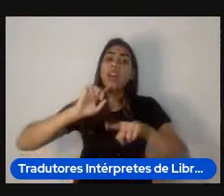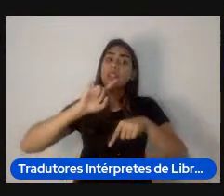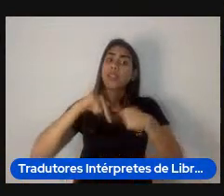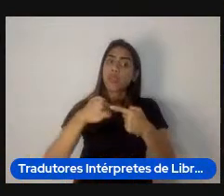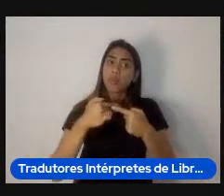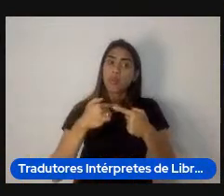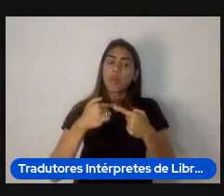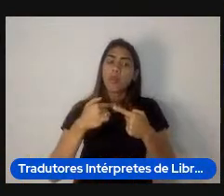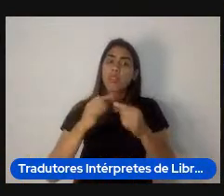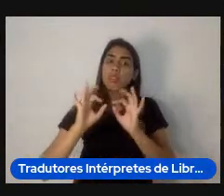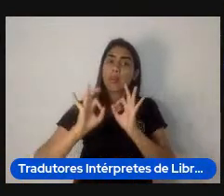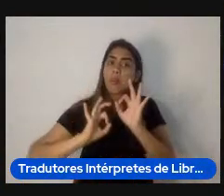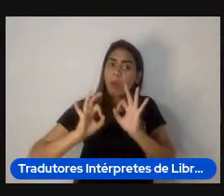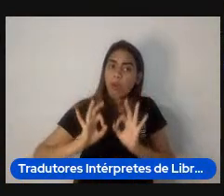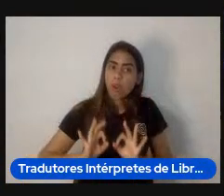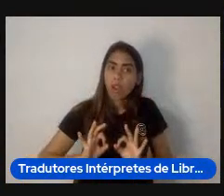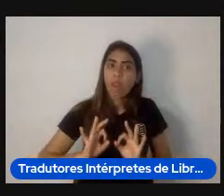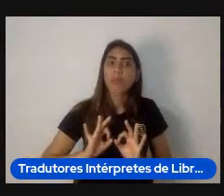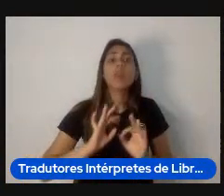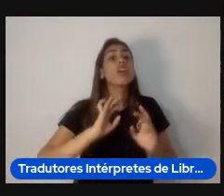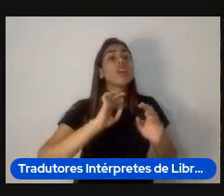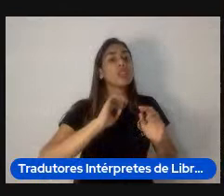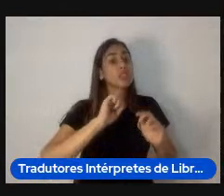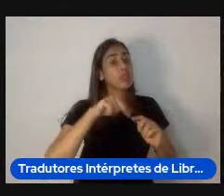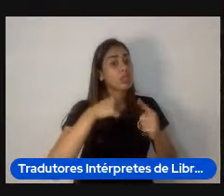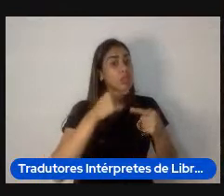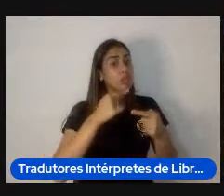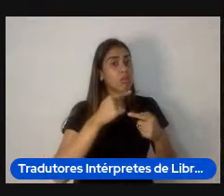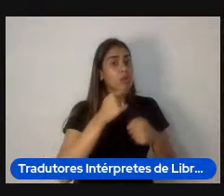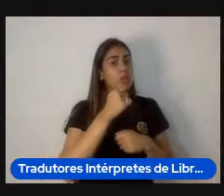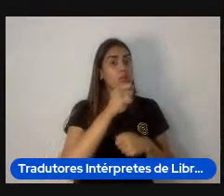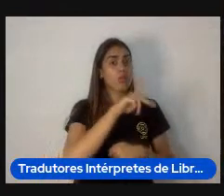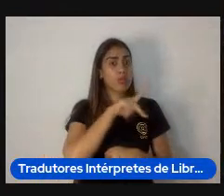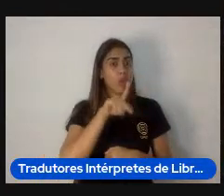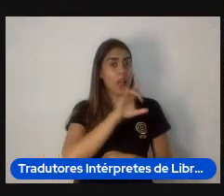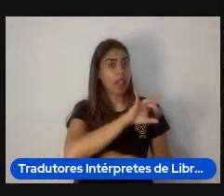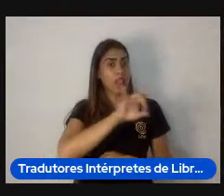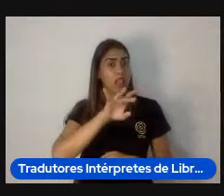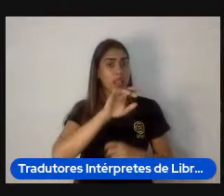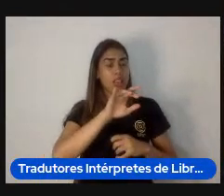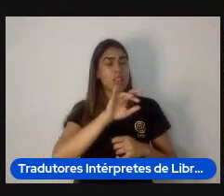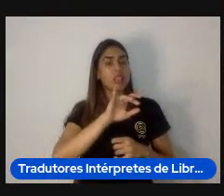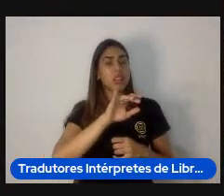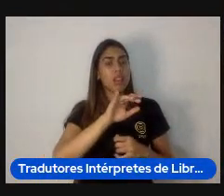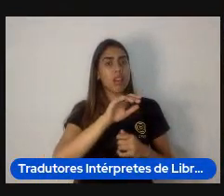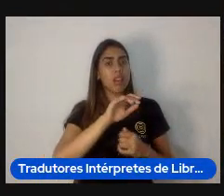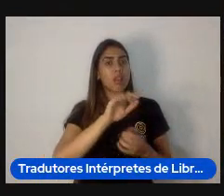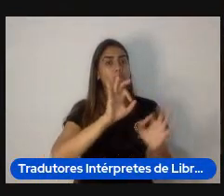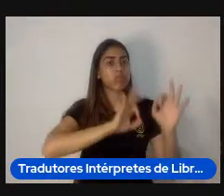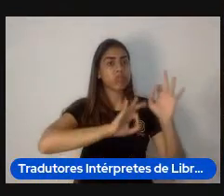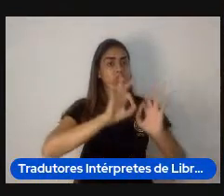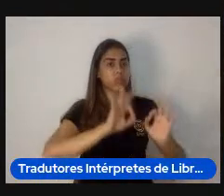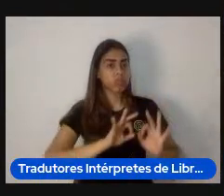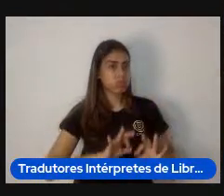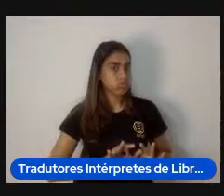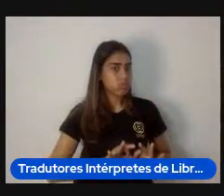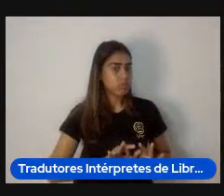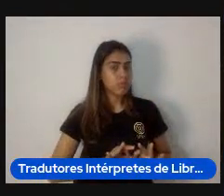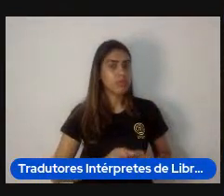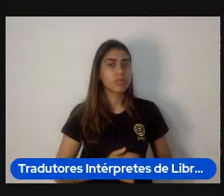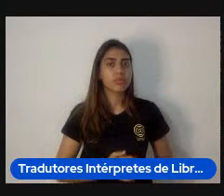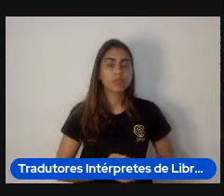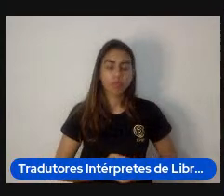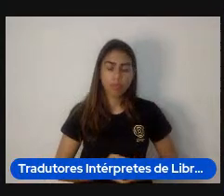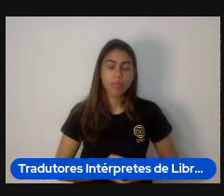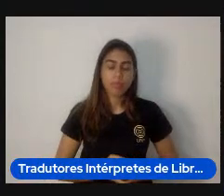dos educandos. E a cada bimestre, né, o professor, o coordenador, estamos ali de mãozinha dadas